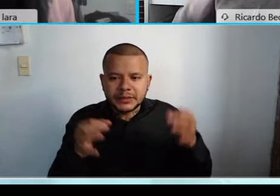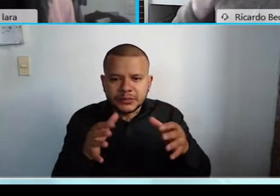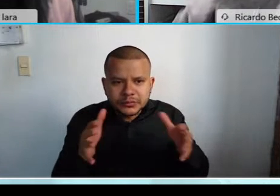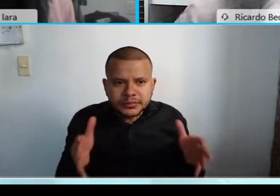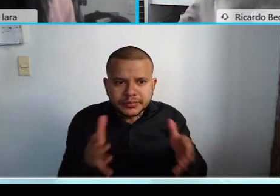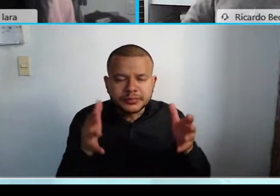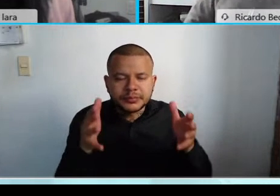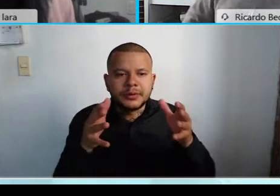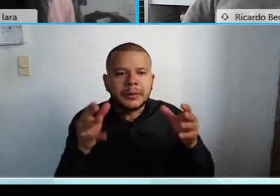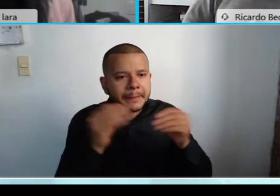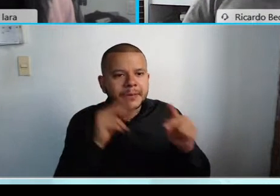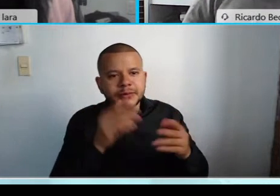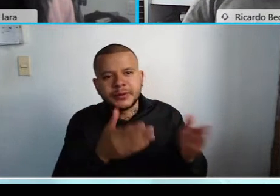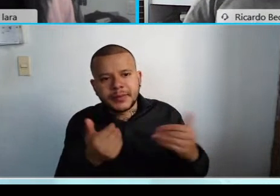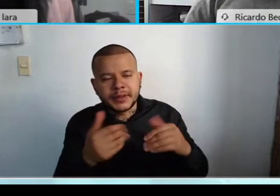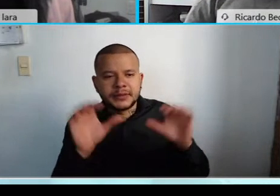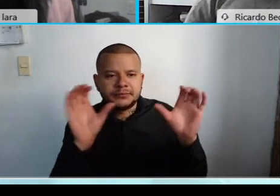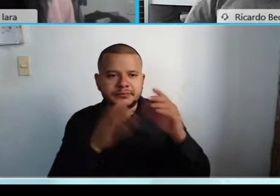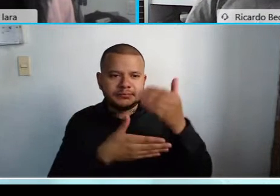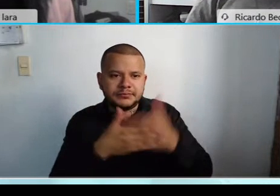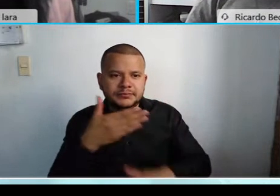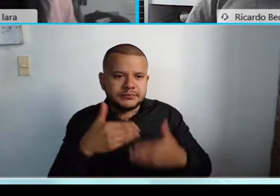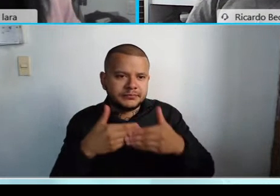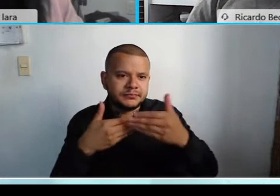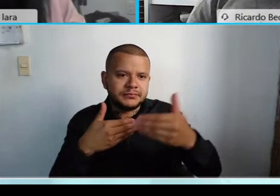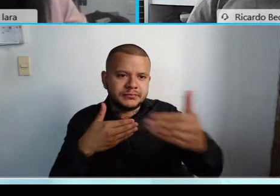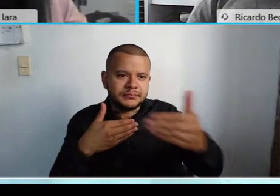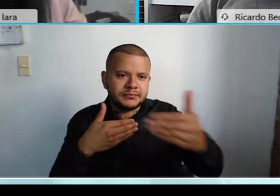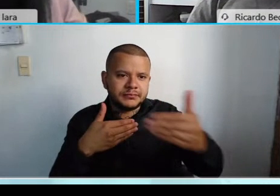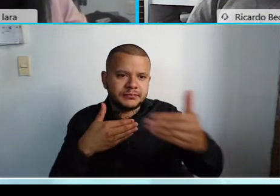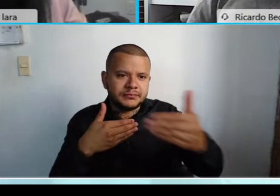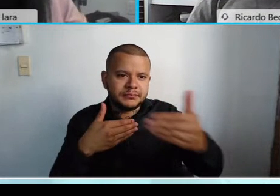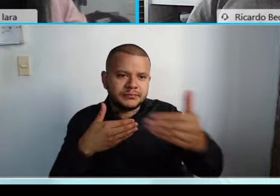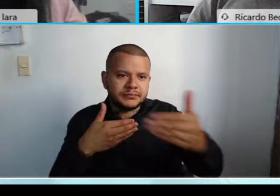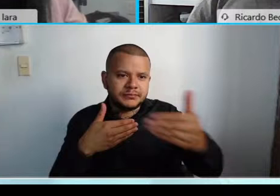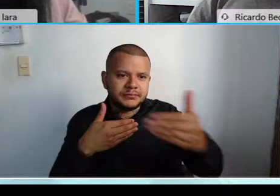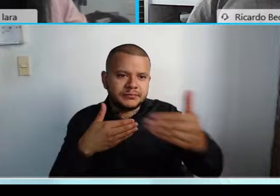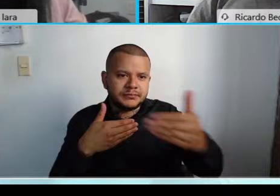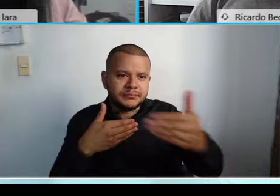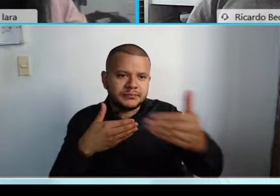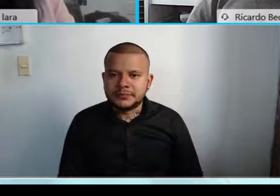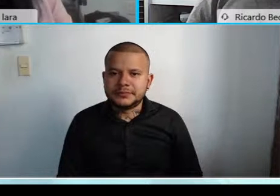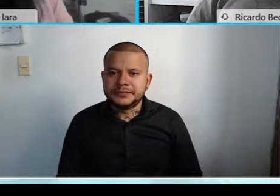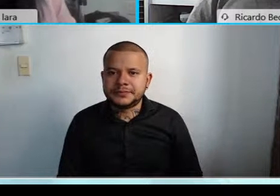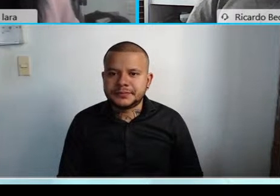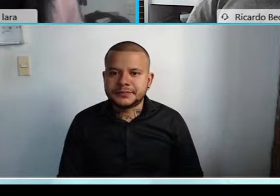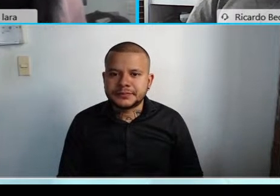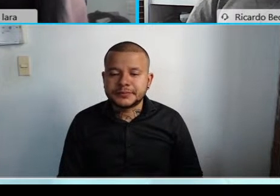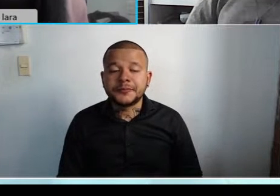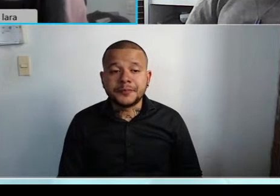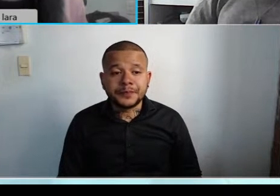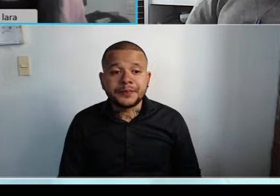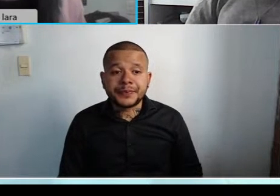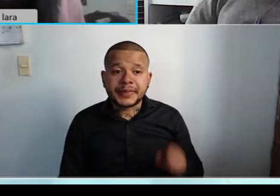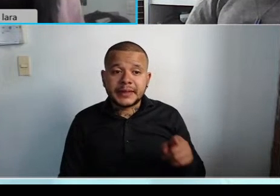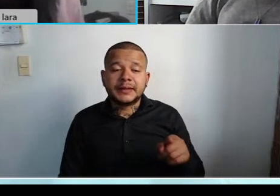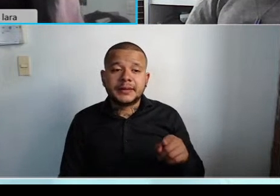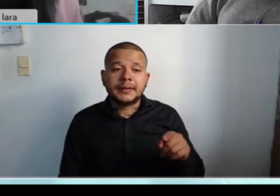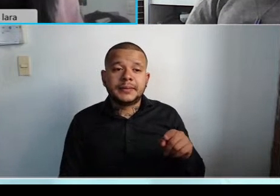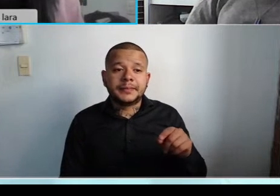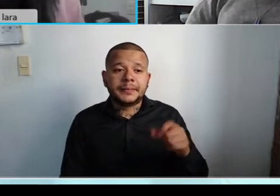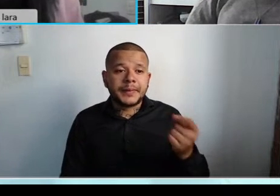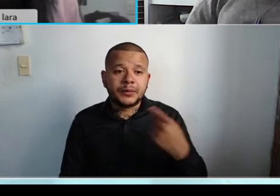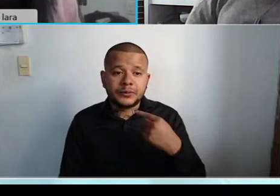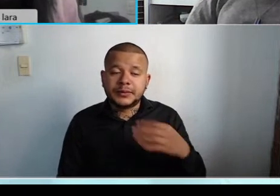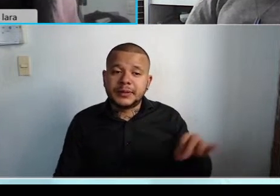con mayor fuerza en los años que vienen? Sí, Ricardo, esta es una pregunta supremamente importante. ¿Por